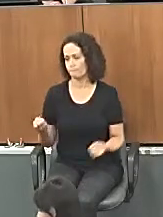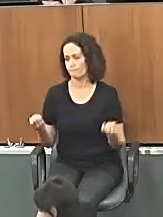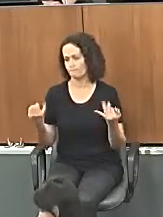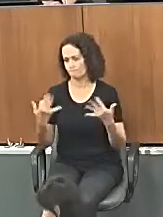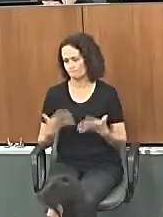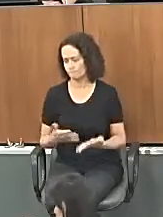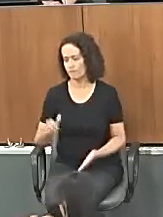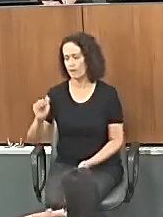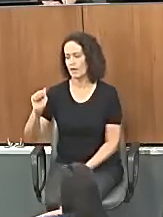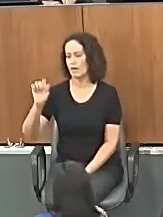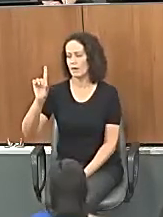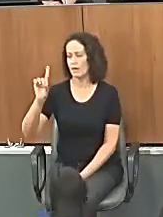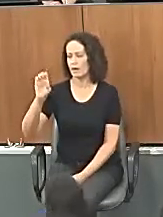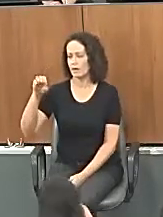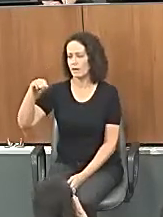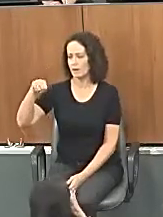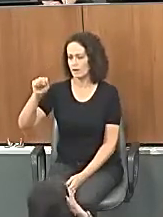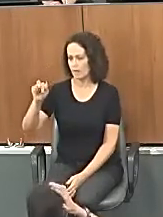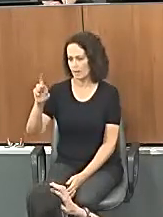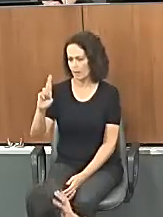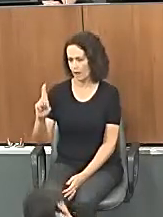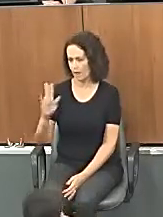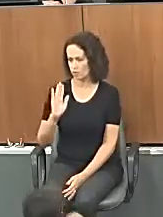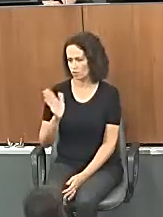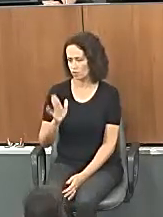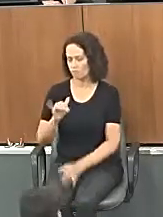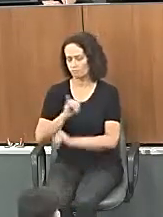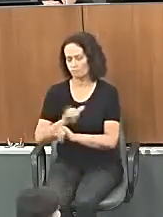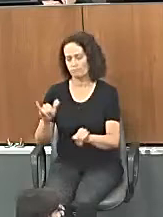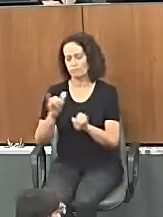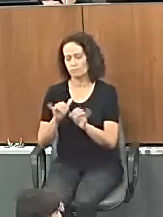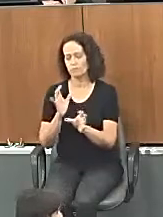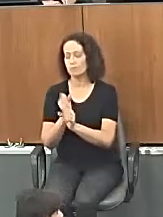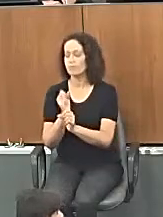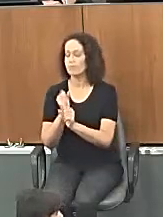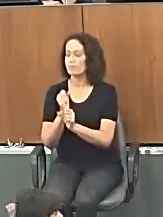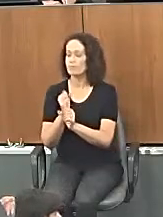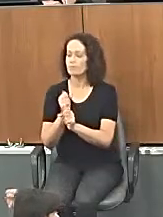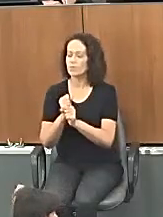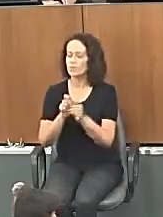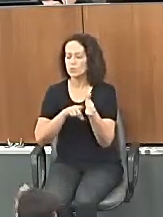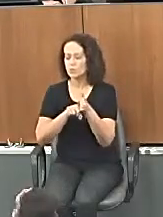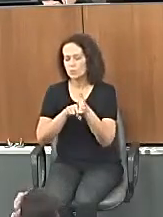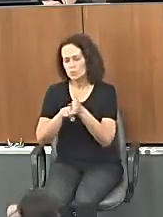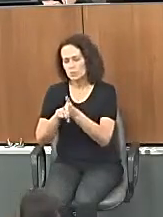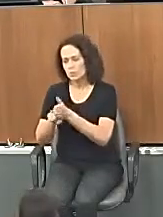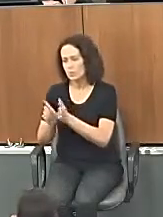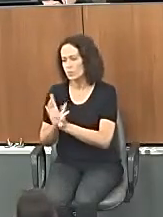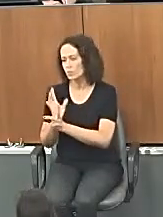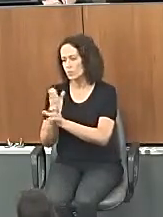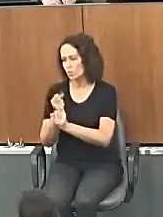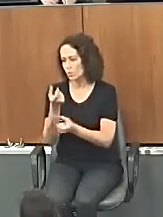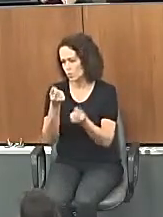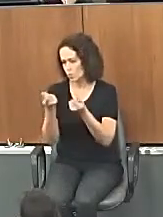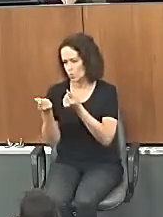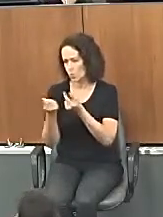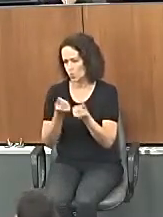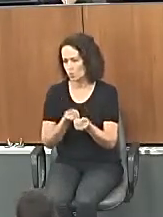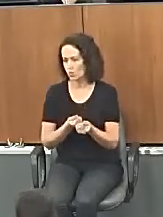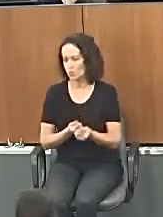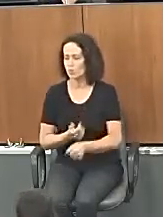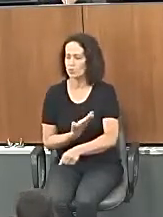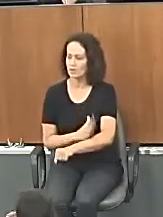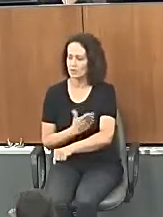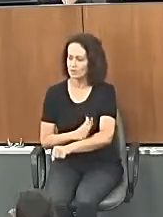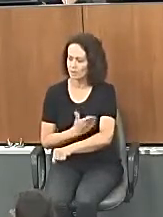ademar a questão do orçamento orçamentário a questão do custo é tanto nos treinamentos